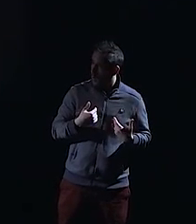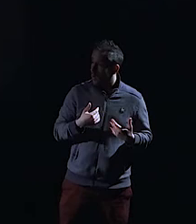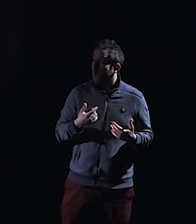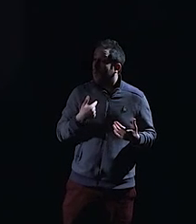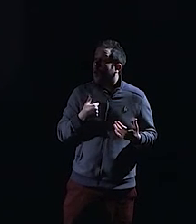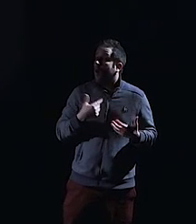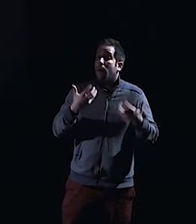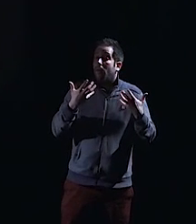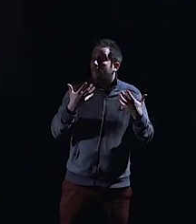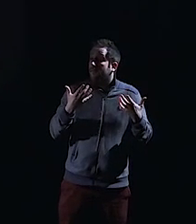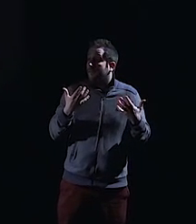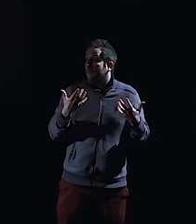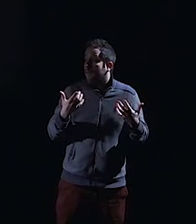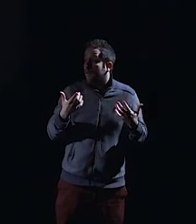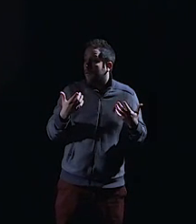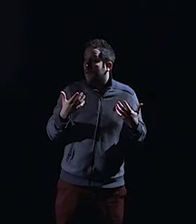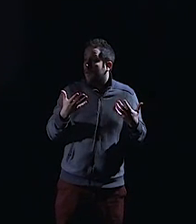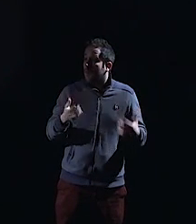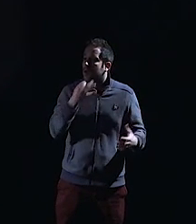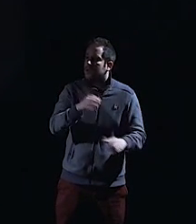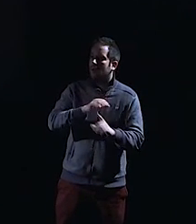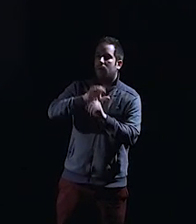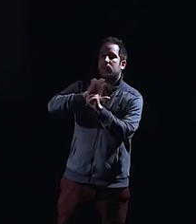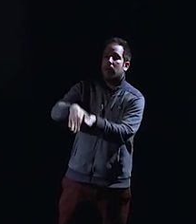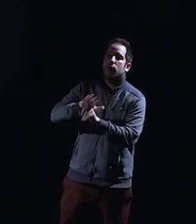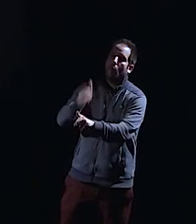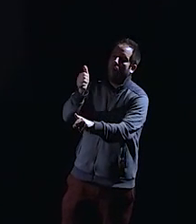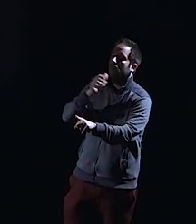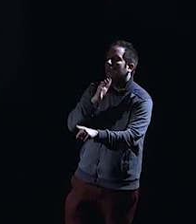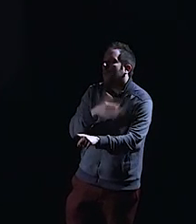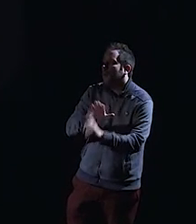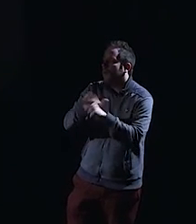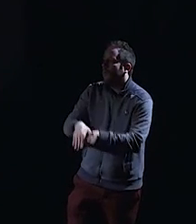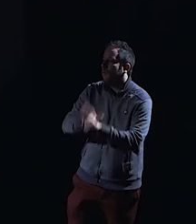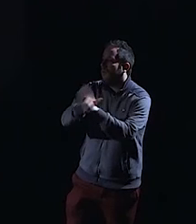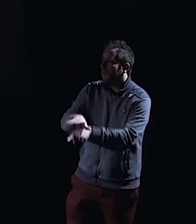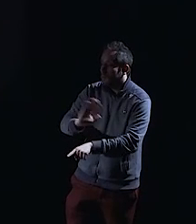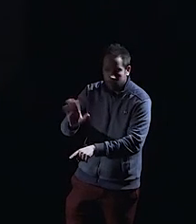personnes à commencer à faire l'apologie de la discrimination. C'est pas le point. Le point est pas du tout de faire de la